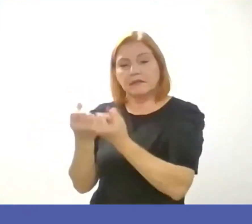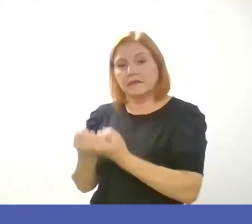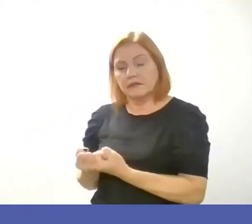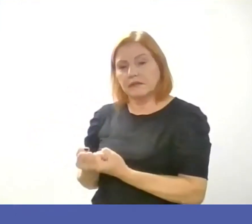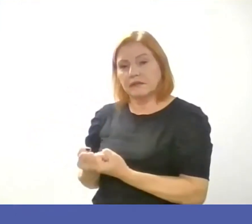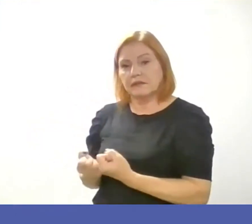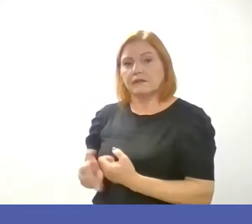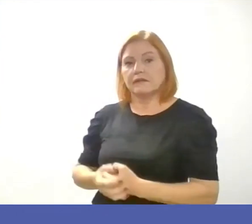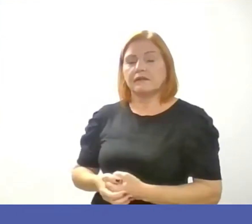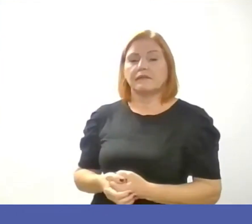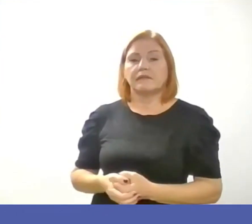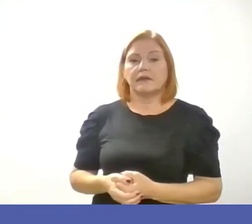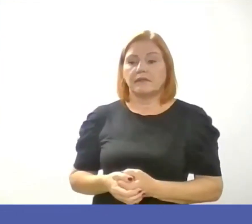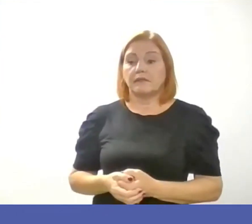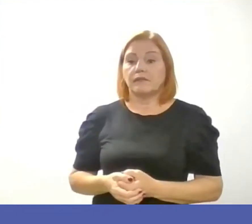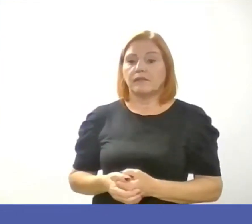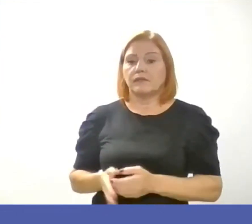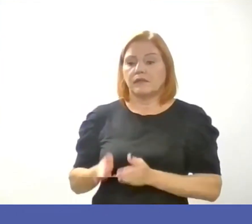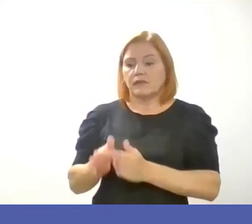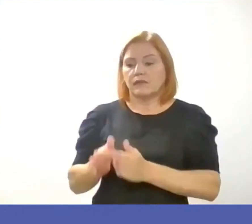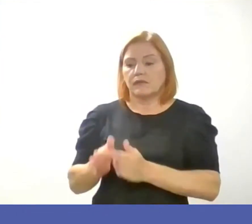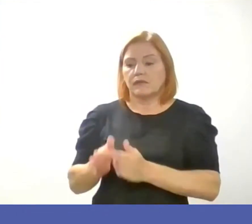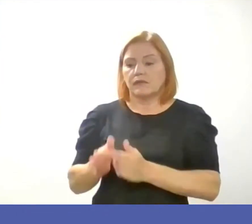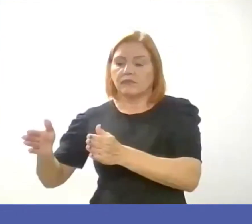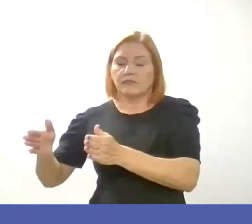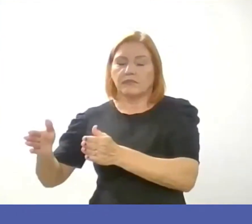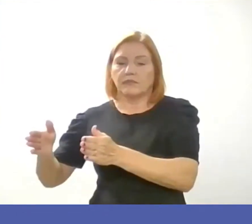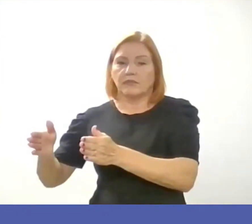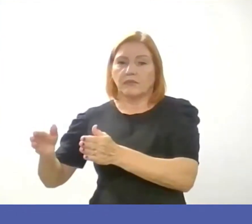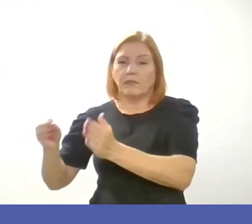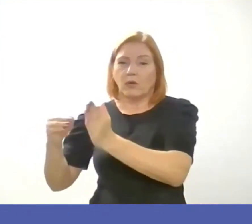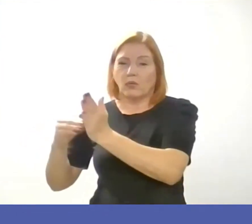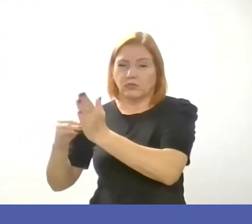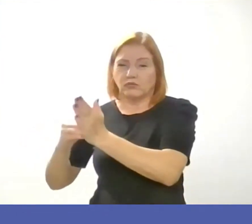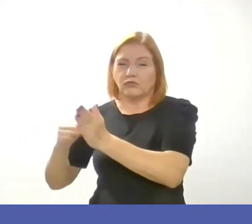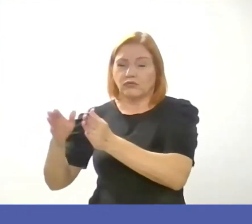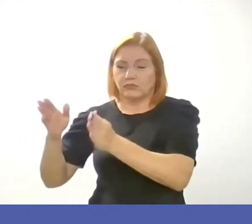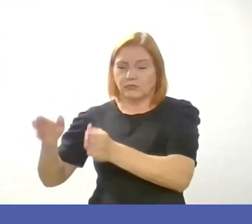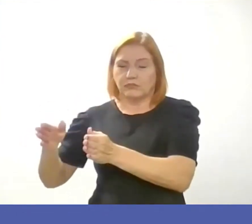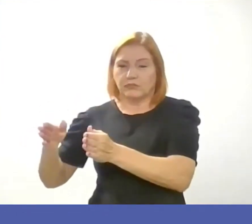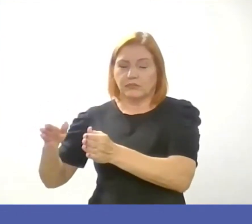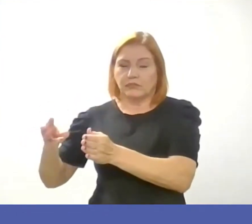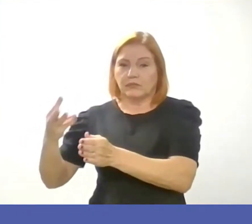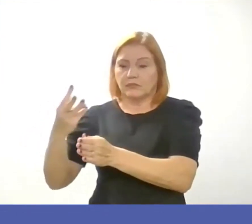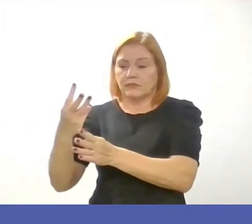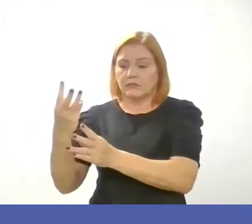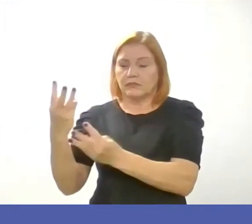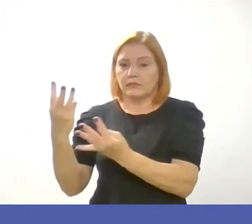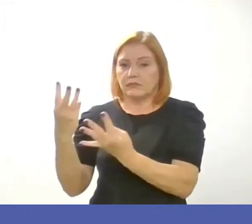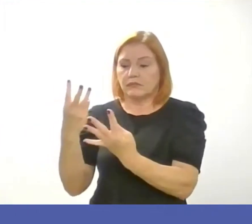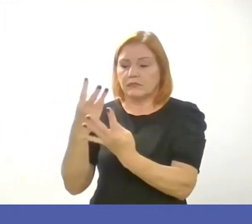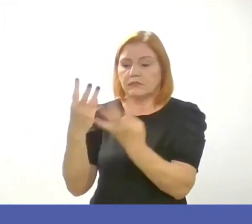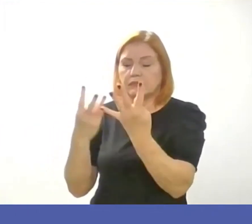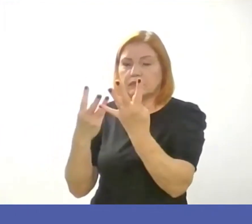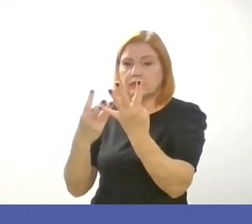acompanhando? Nós estamos no período dessas últimas 3 horas. Mas,